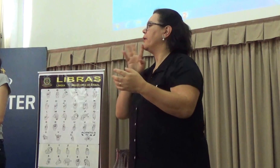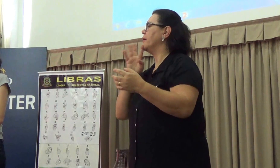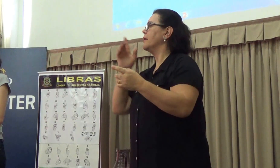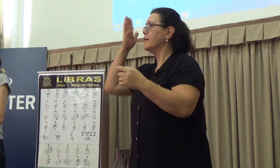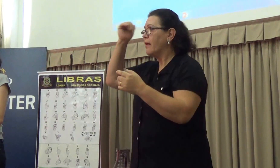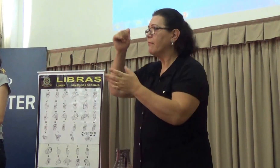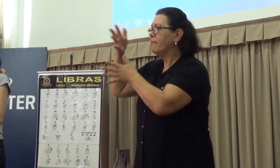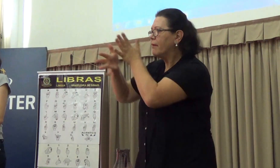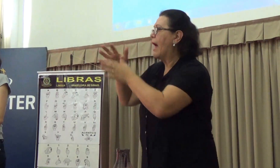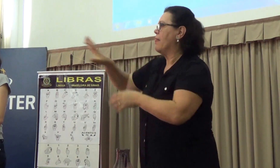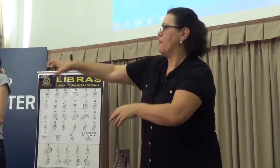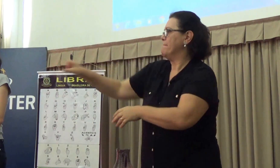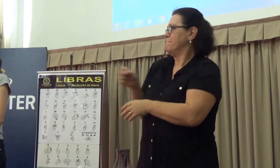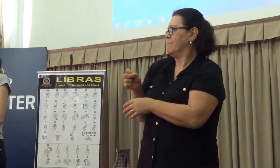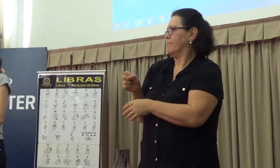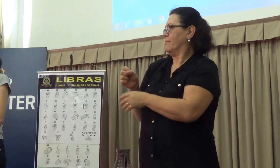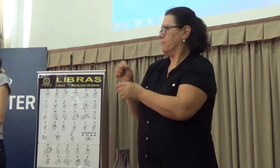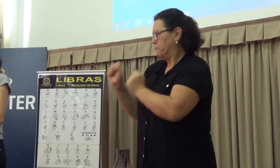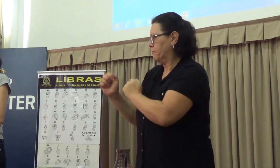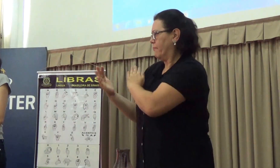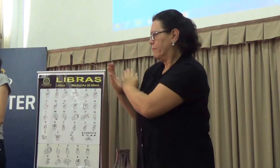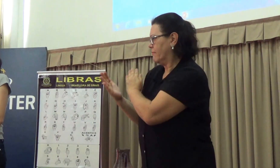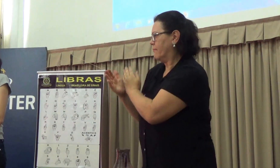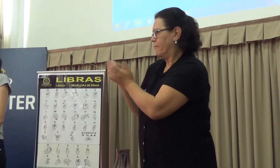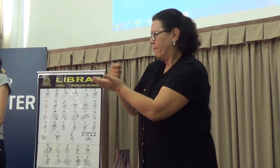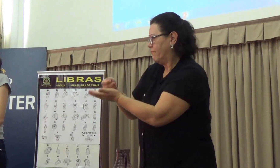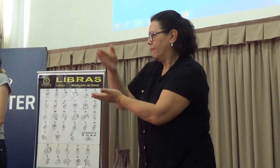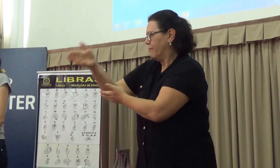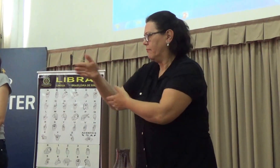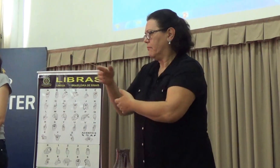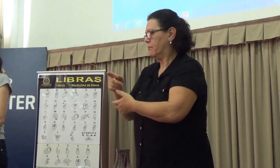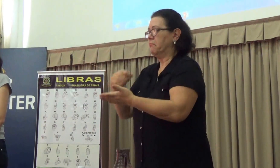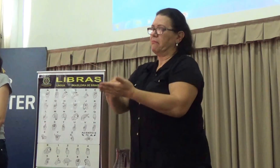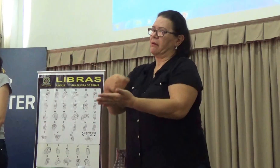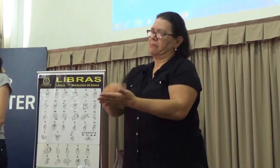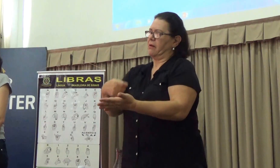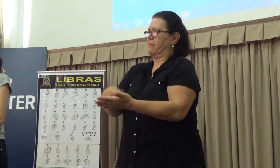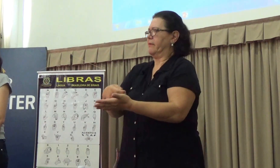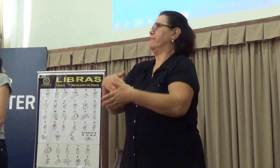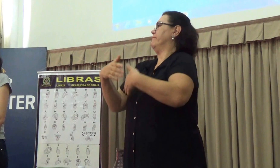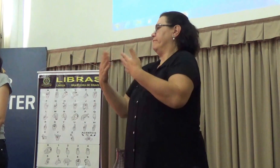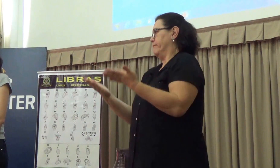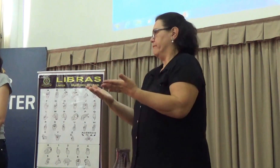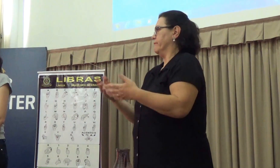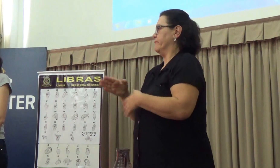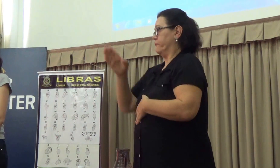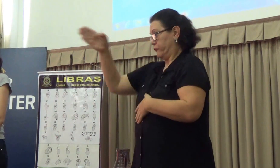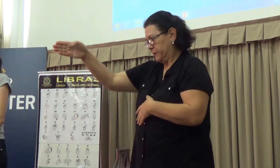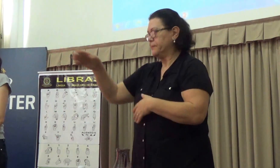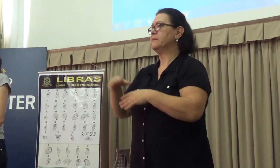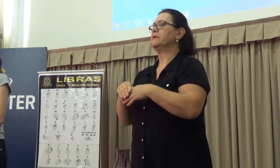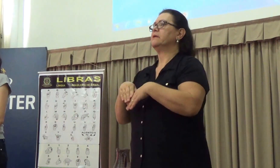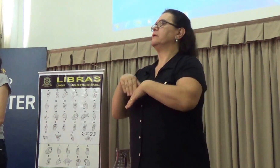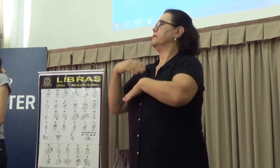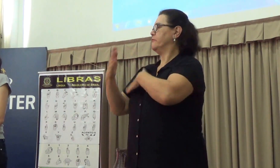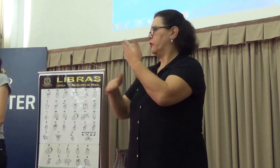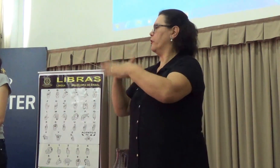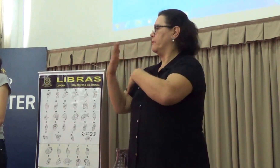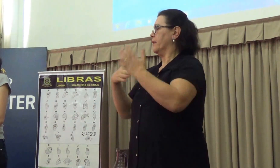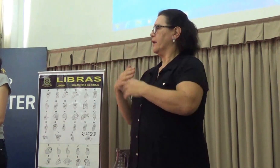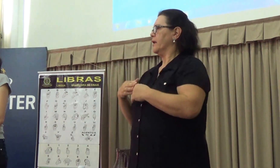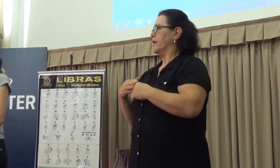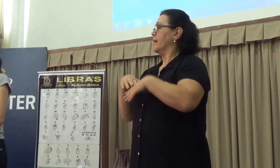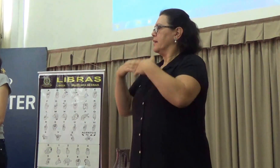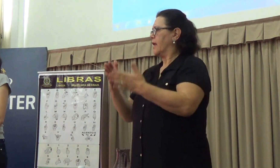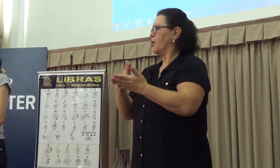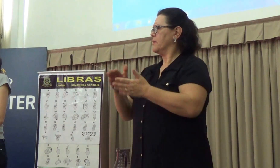tinha. Então, pegava, você pode me ajudar, eu pago para você, a pessoa aceitava e ia.